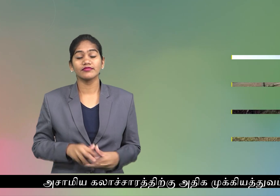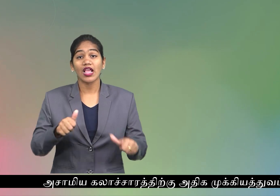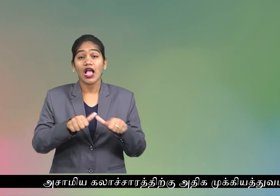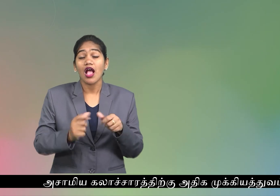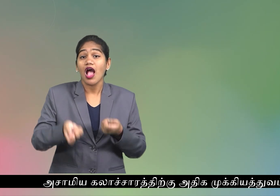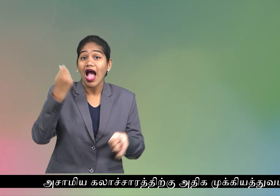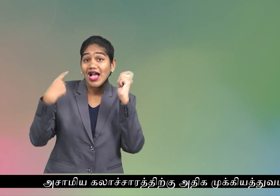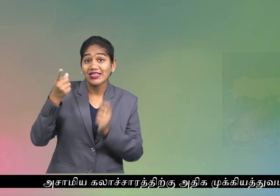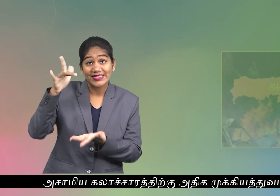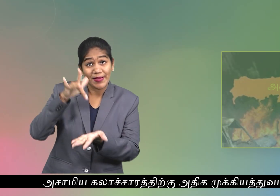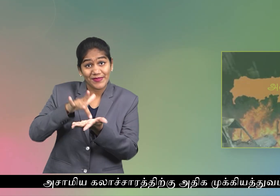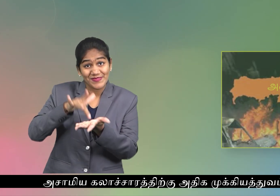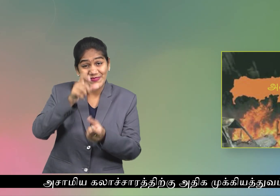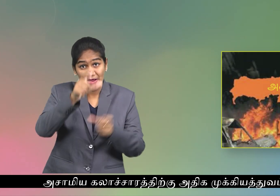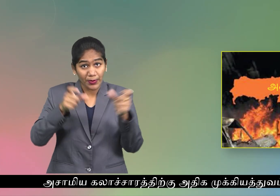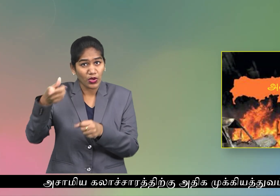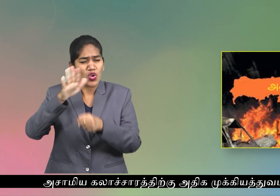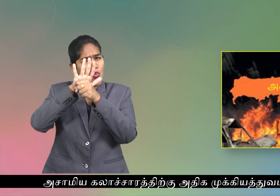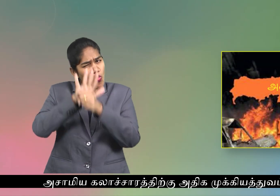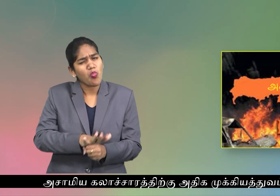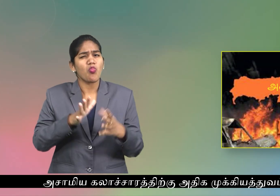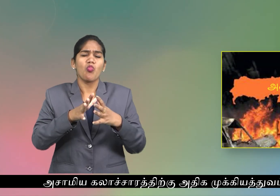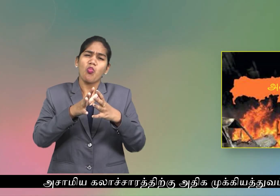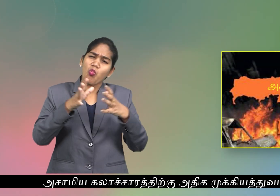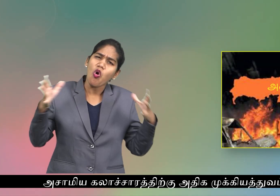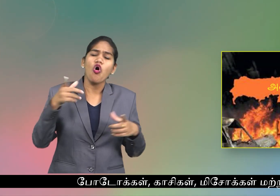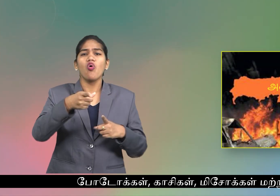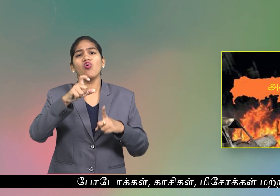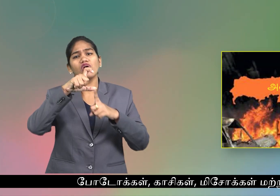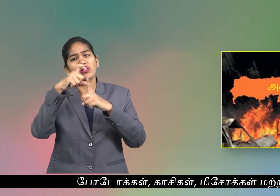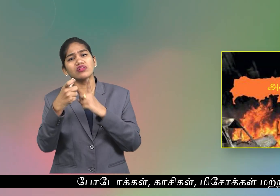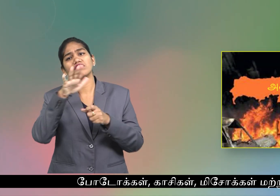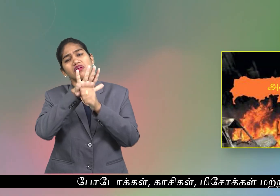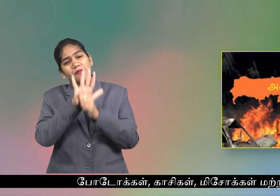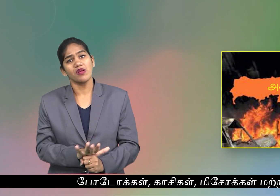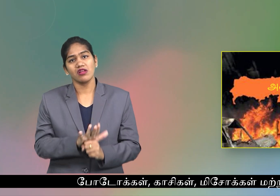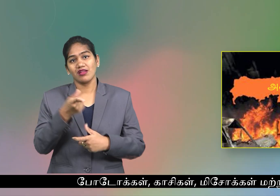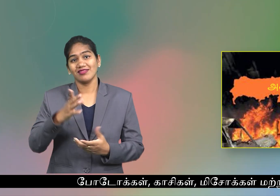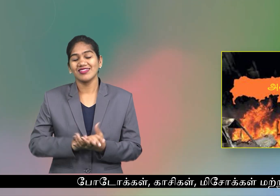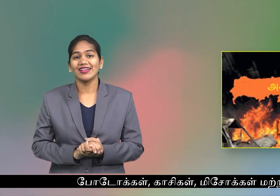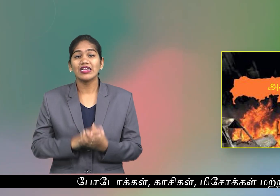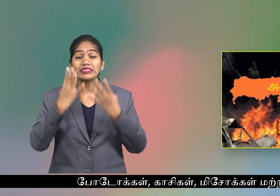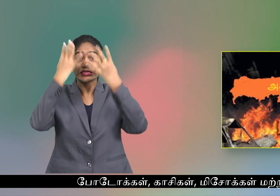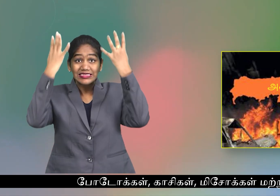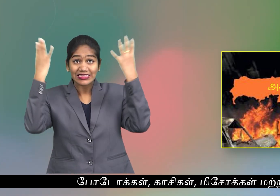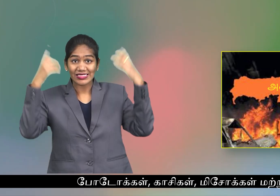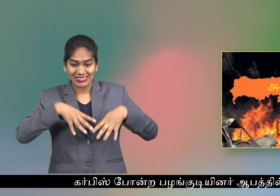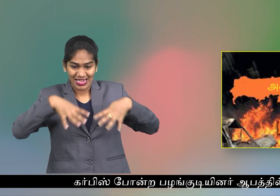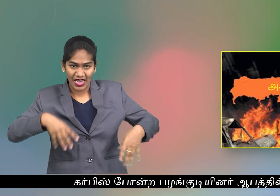அசாமிய கலாச்சாரத்திற்கு அதிக முக்கியத்துவம் கொடுத்ததால் போடோக்கள், காசிகள், மிசோக்கள் மற்றும் கர்பிஸ்